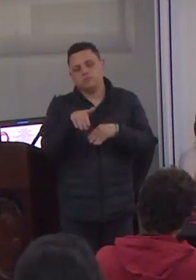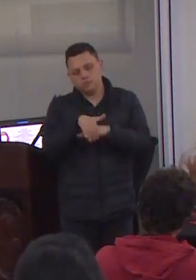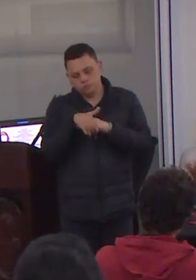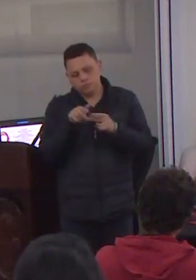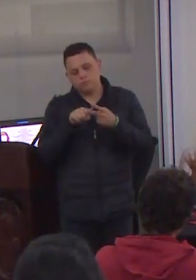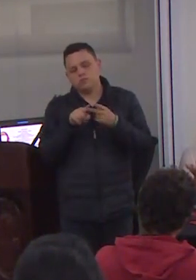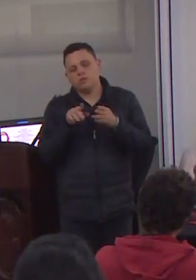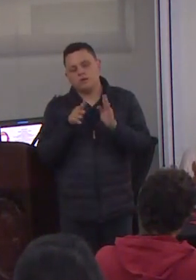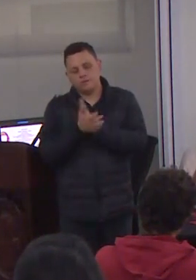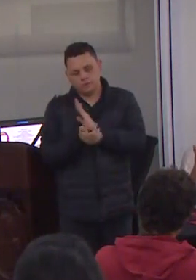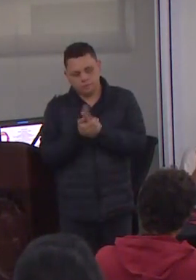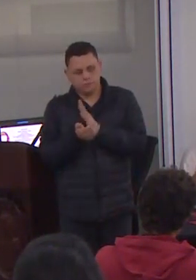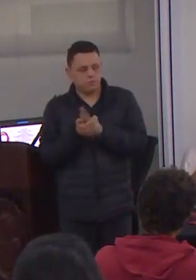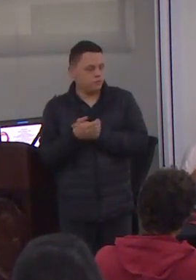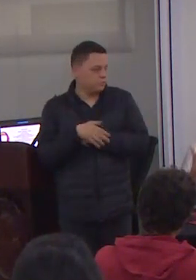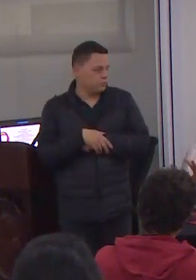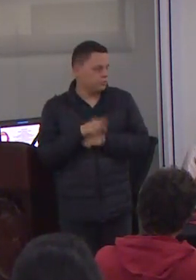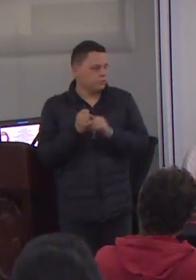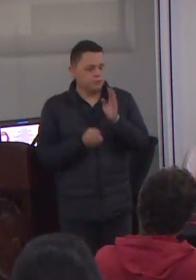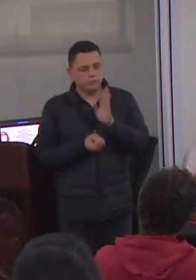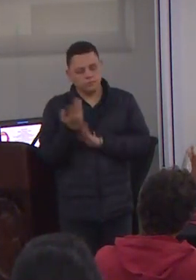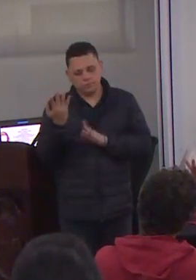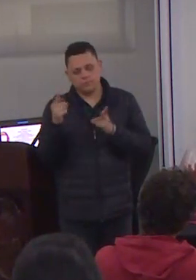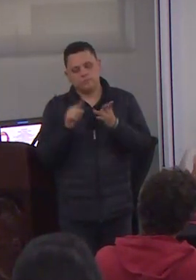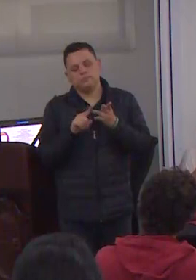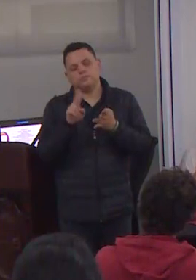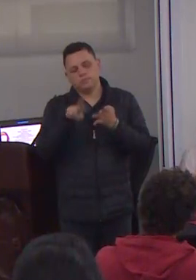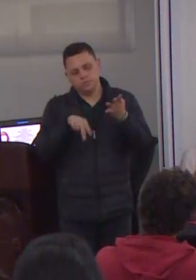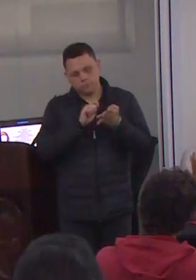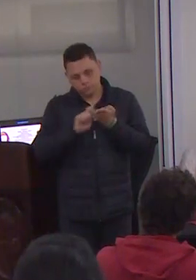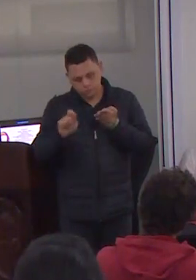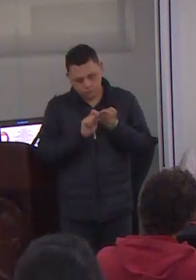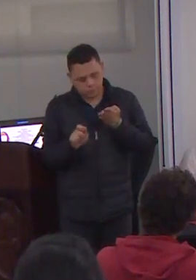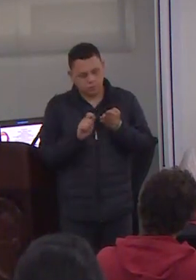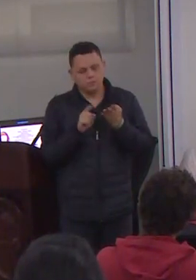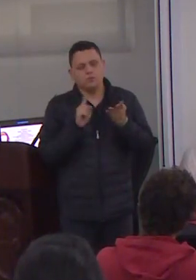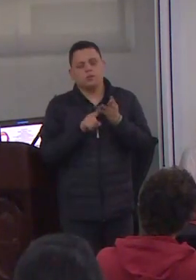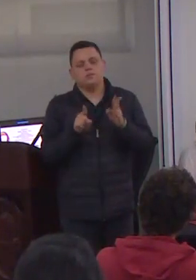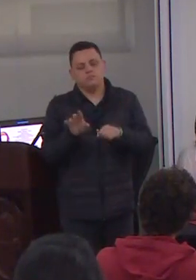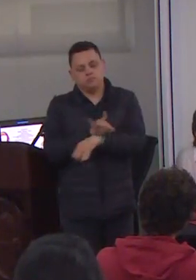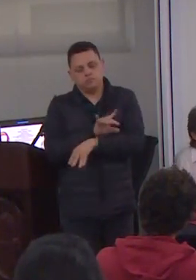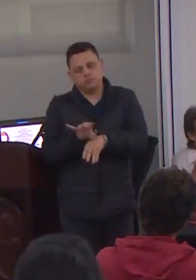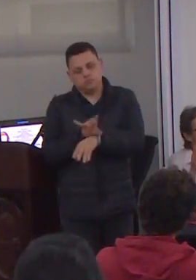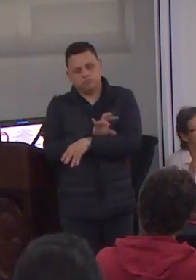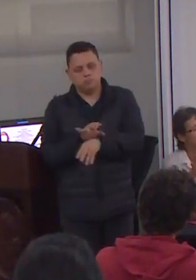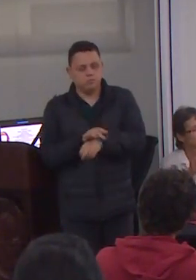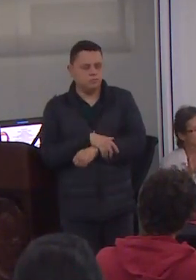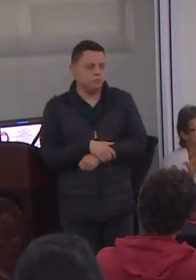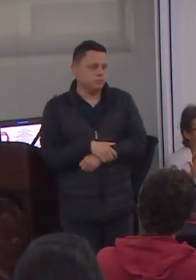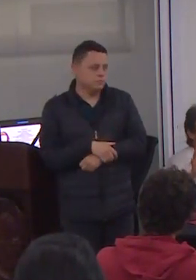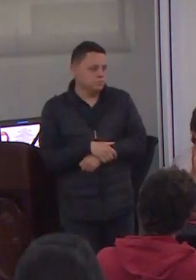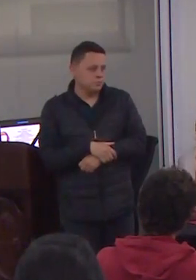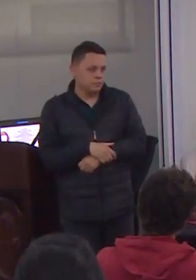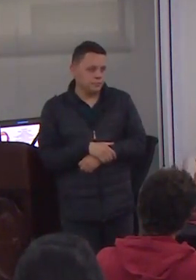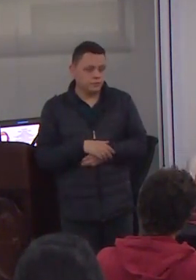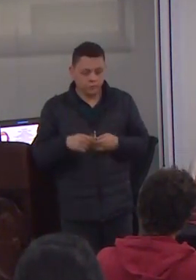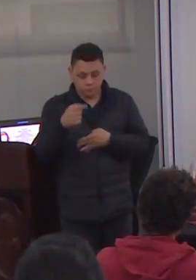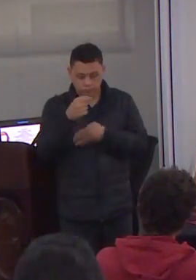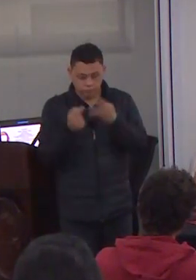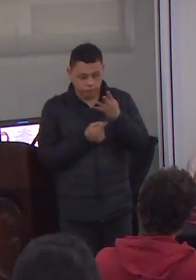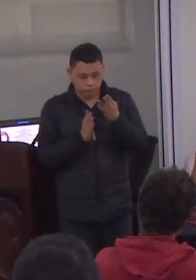hablando de habilidades en todo el tema matemático lectoescritura e informática en estos puntos